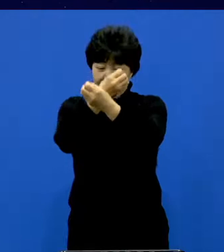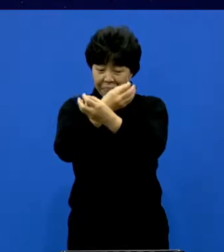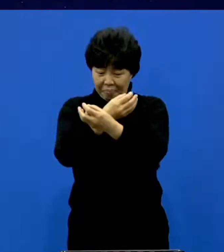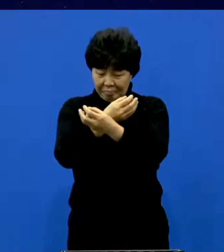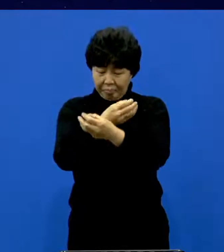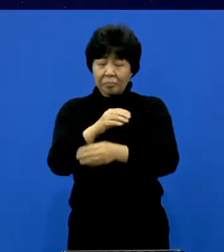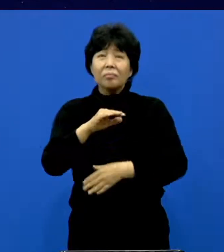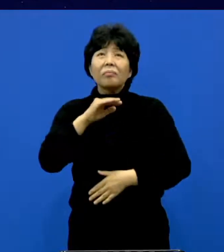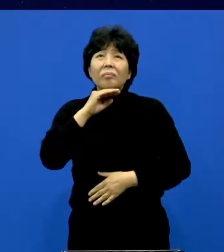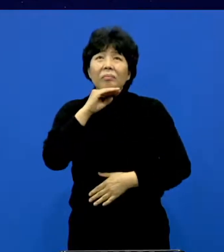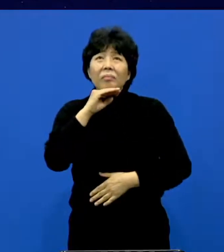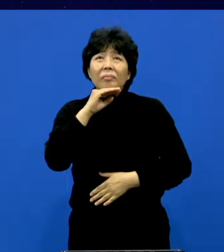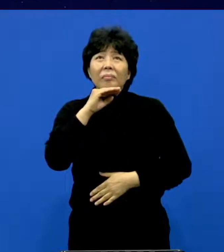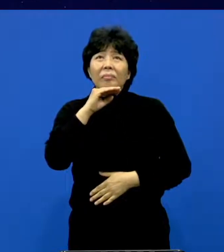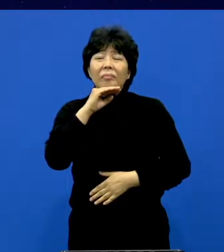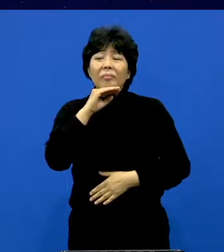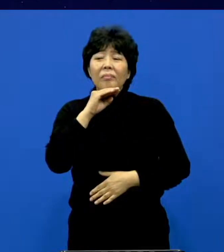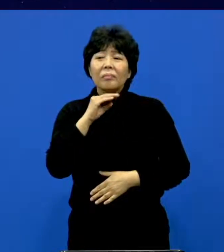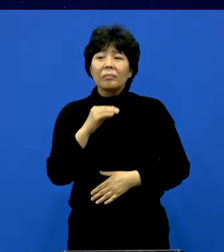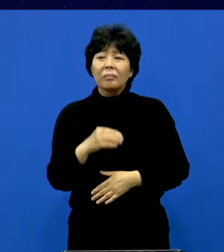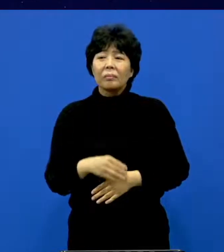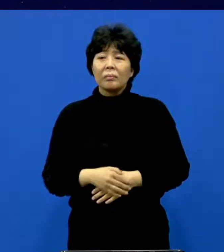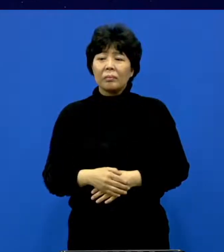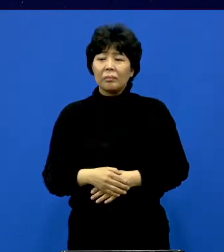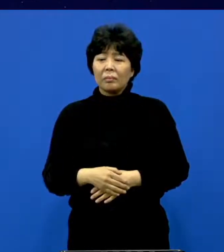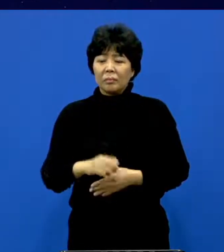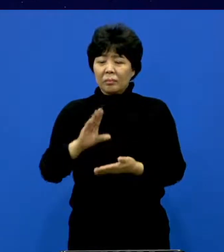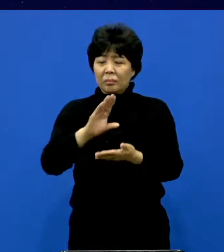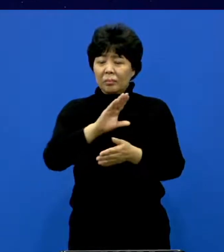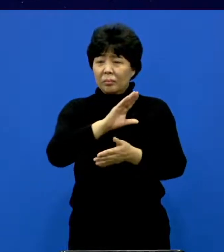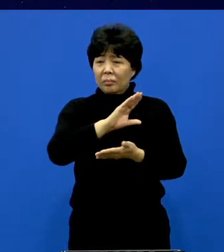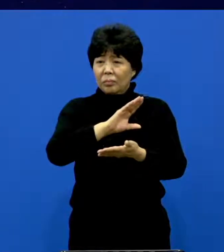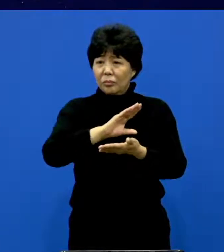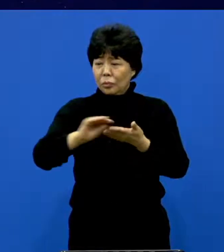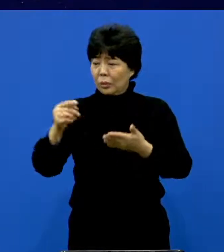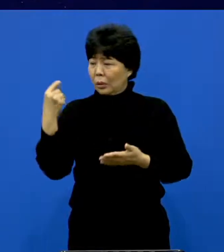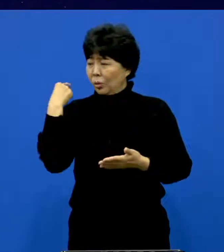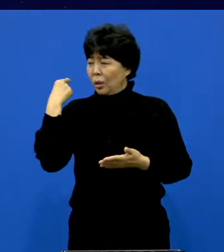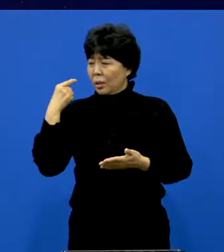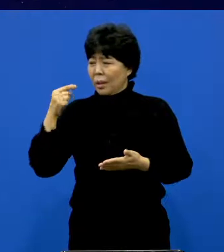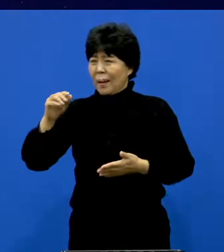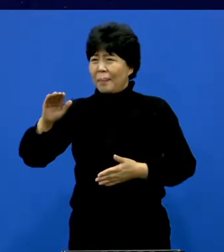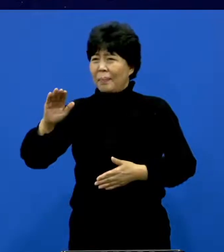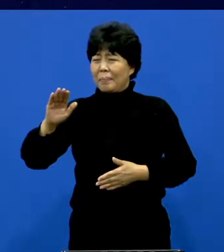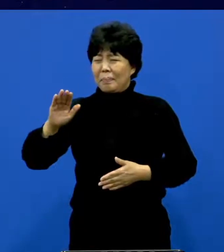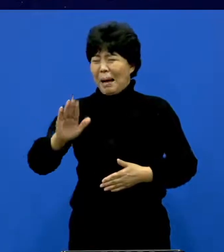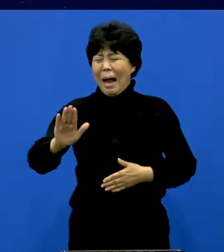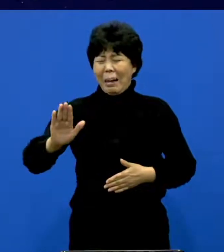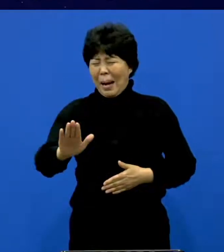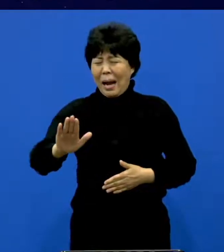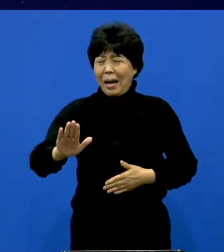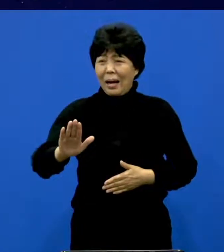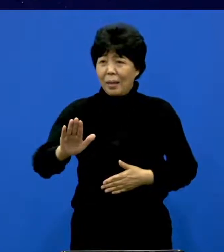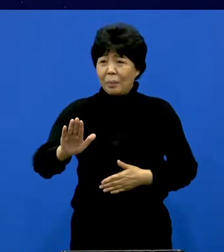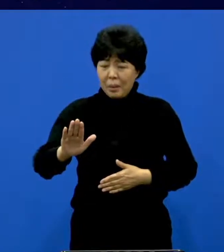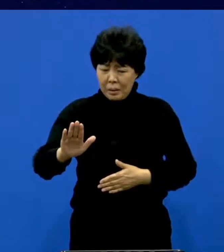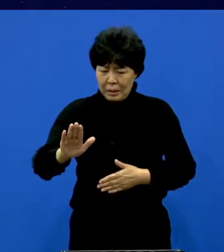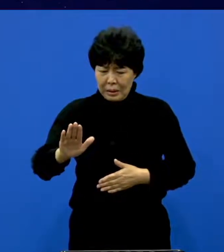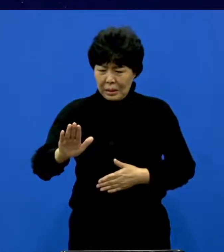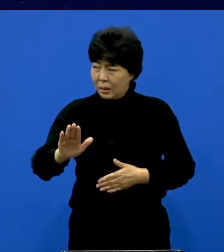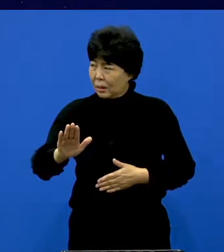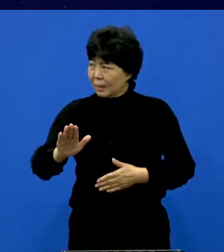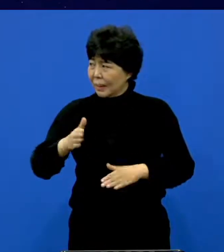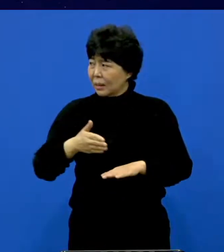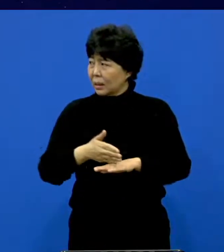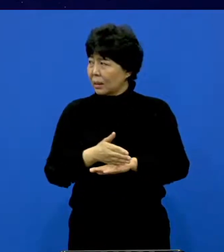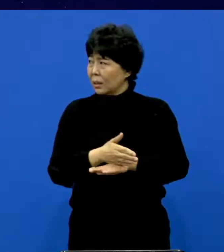기다리고 있는데 이제 막 출발하려고 하는데 뒤에서 막 클락스를 눌리면 안 가고 싶은